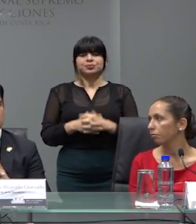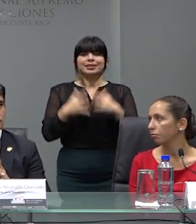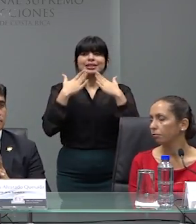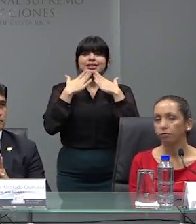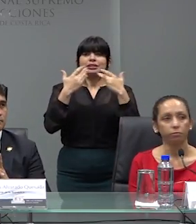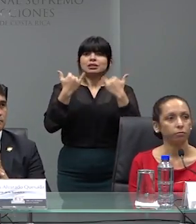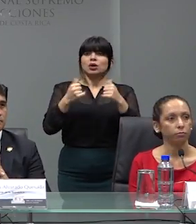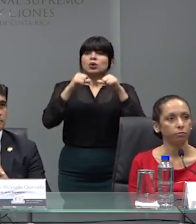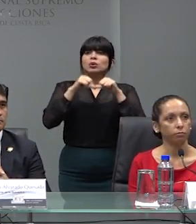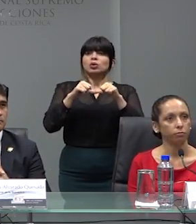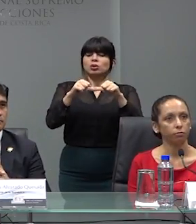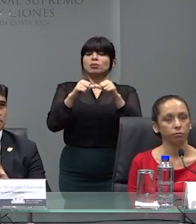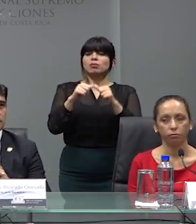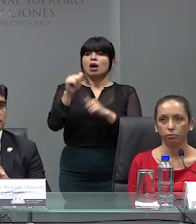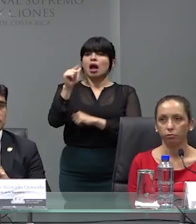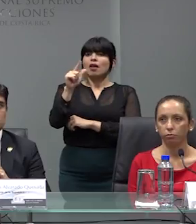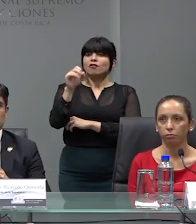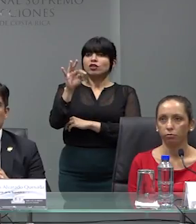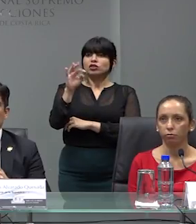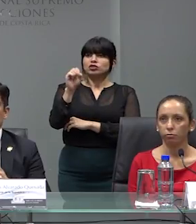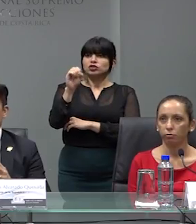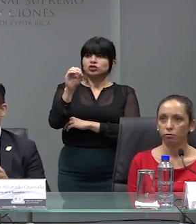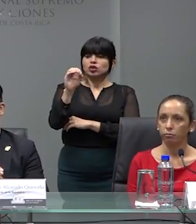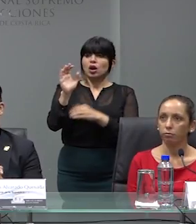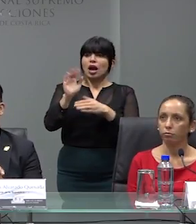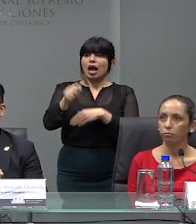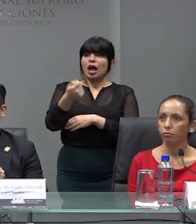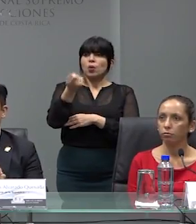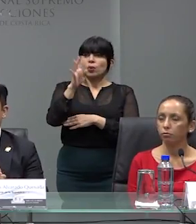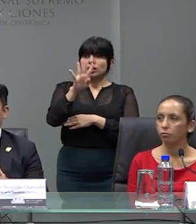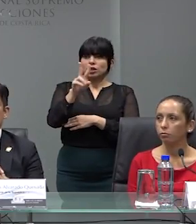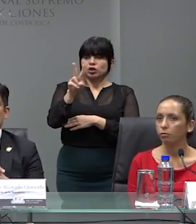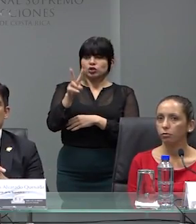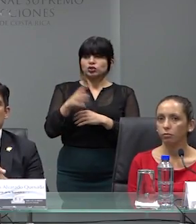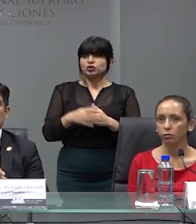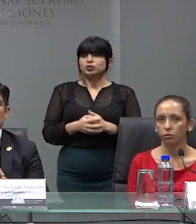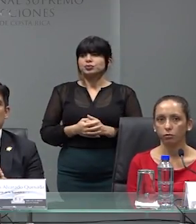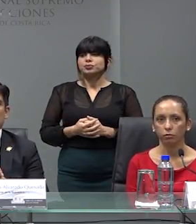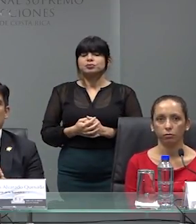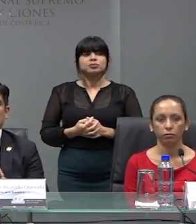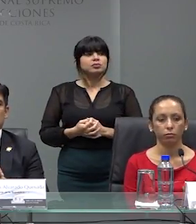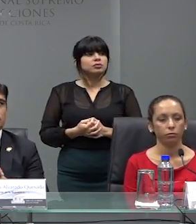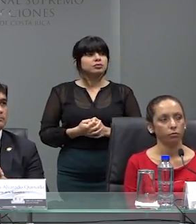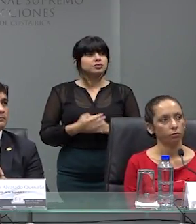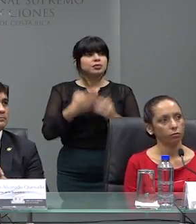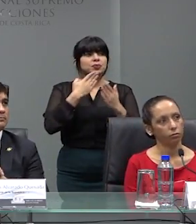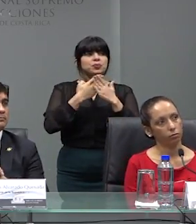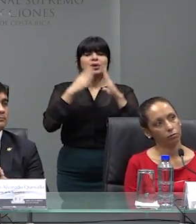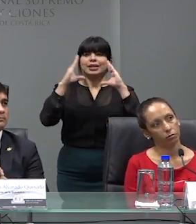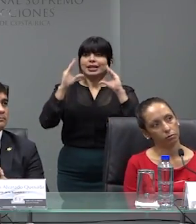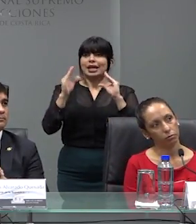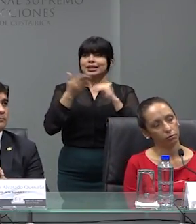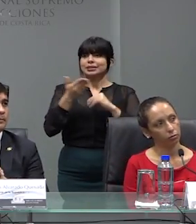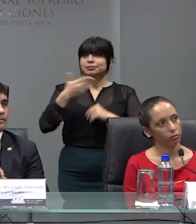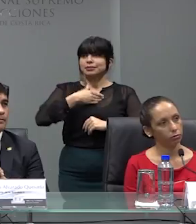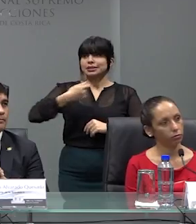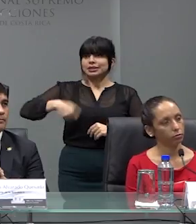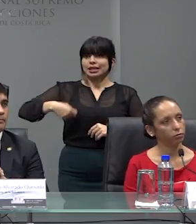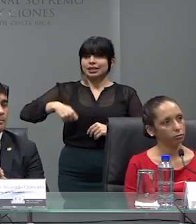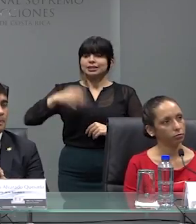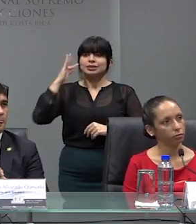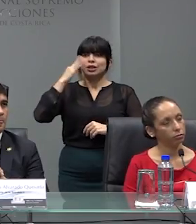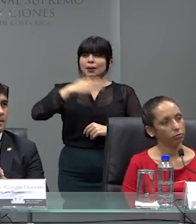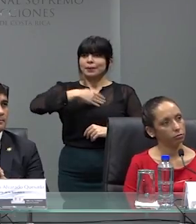Gracias. Continuamos con Alfonso Hernández de Canal 42. Buenas tardes a los señores presidentes y señora